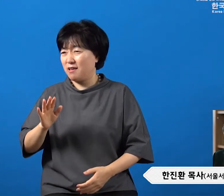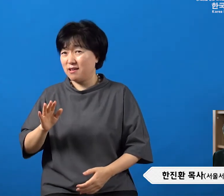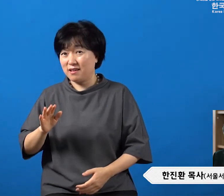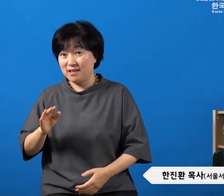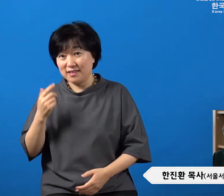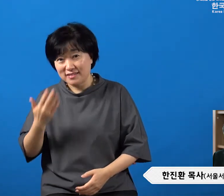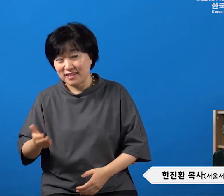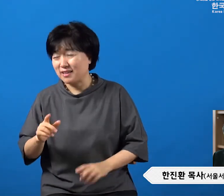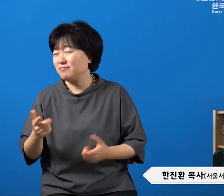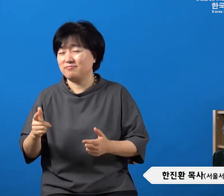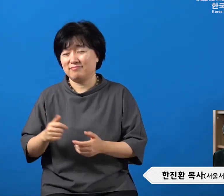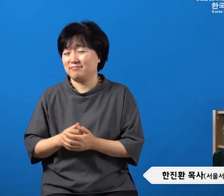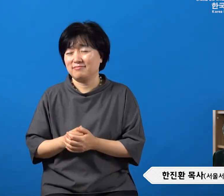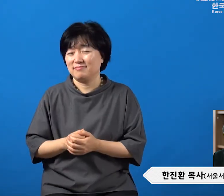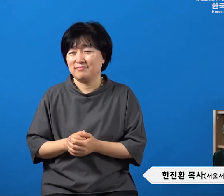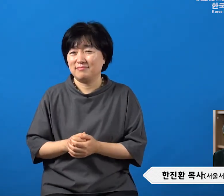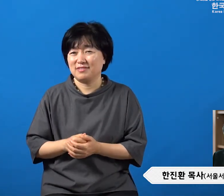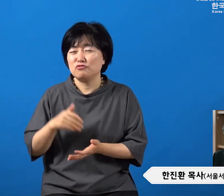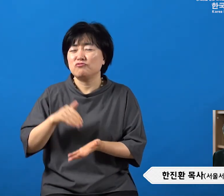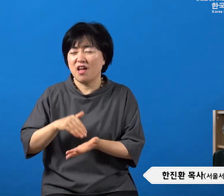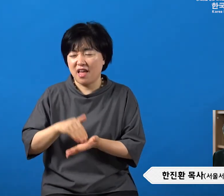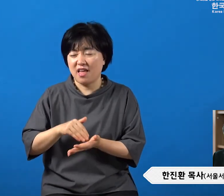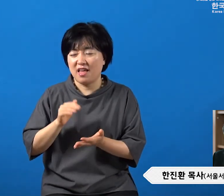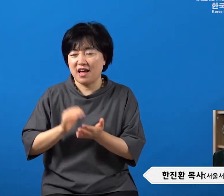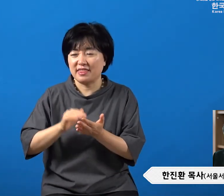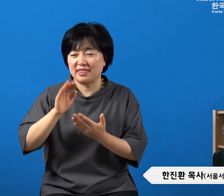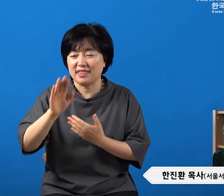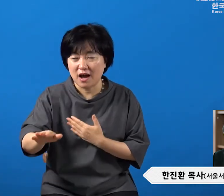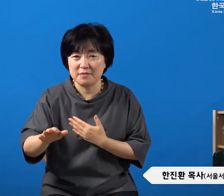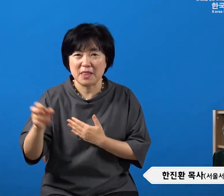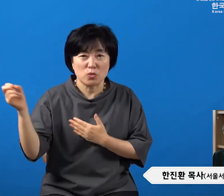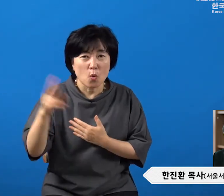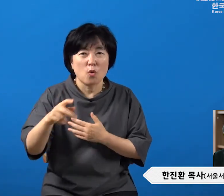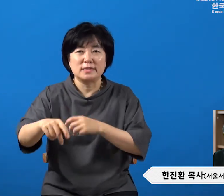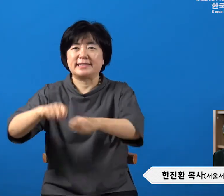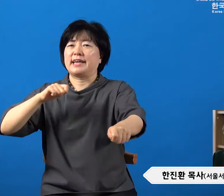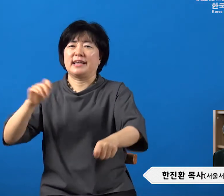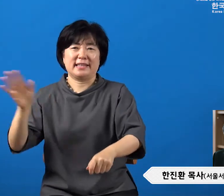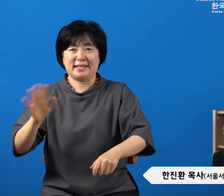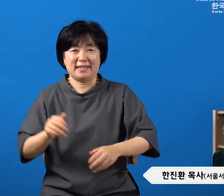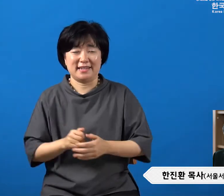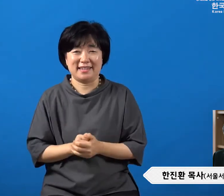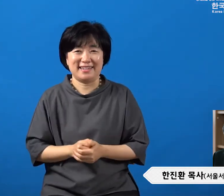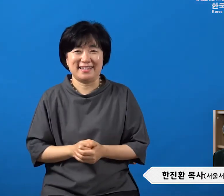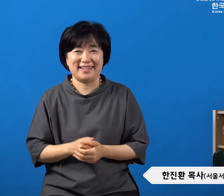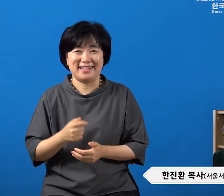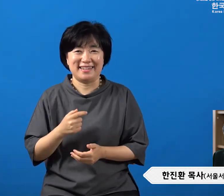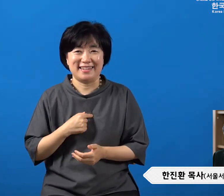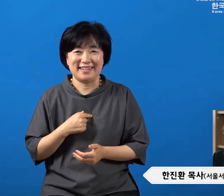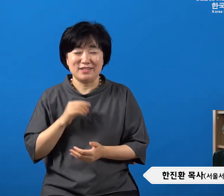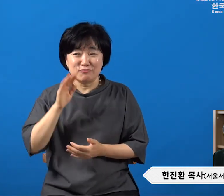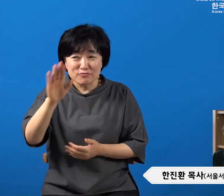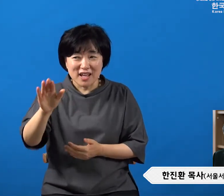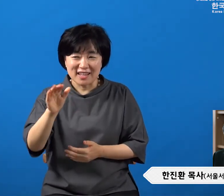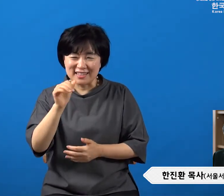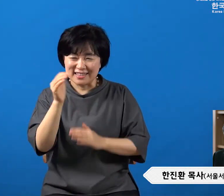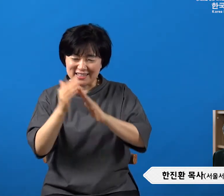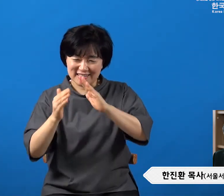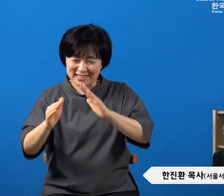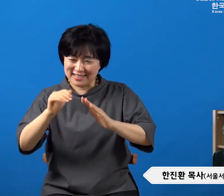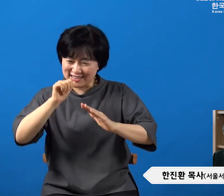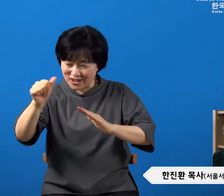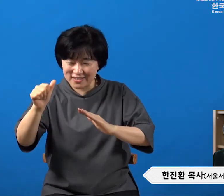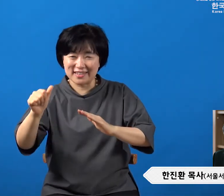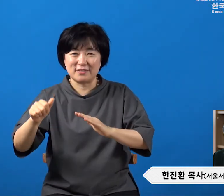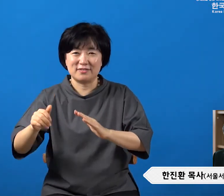했을까요? 한 번도 하지 않았습니다. 제가 아무리 박력이 넘쳐도 한 번도 하지 않았습니다.